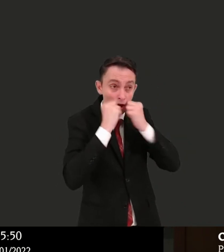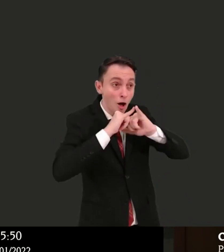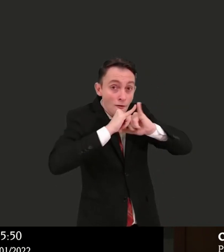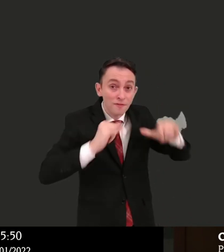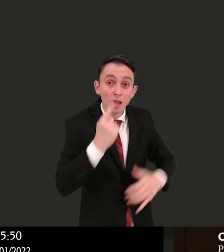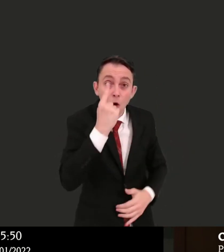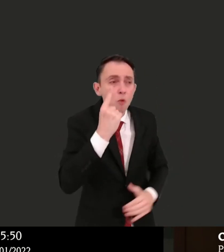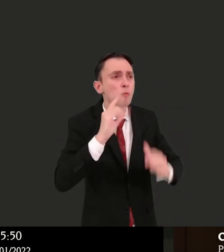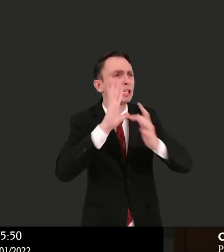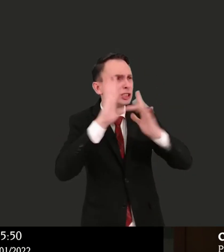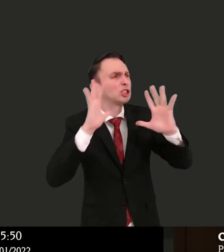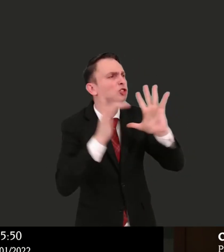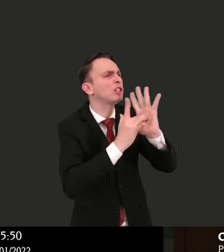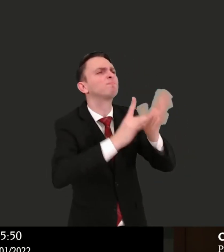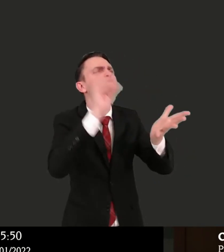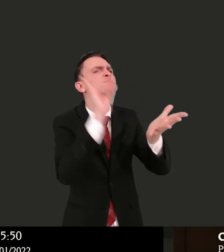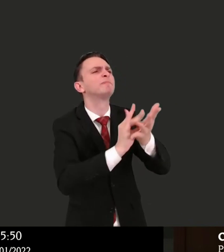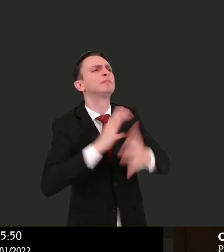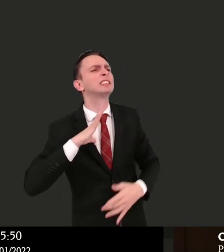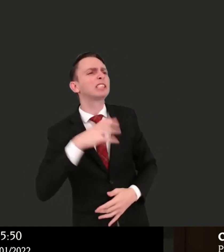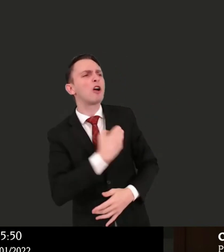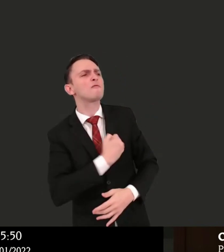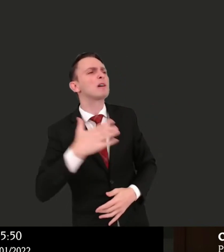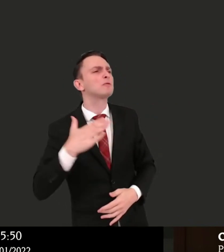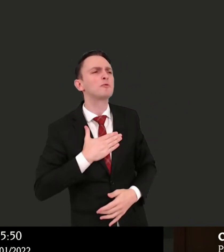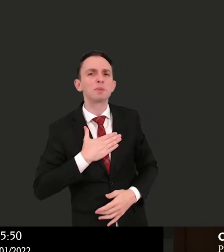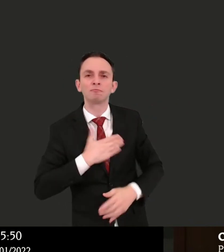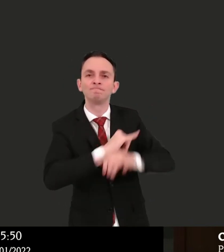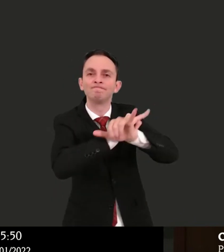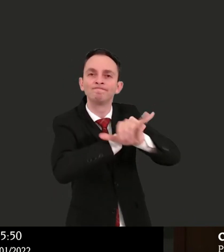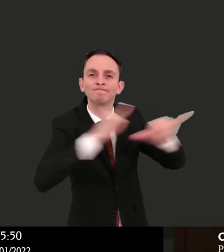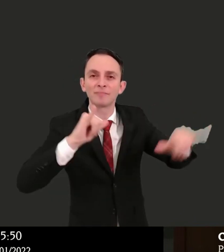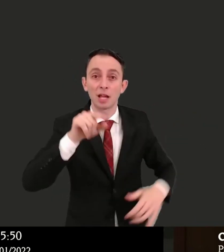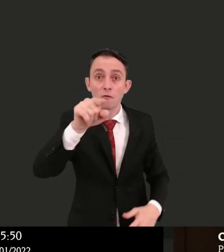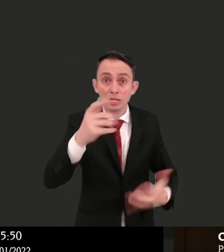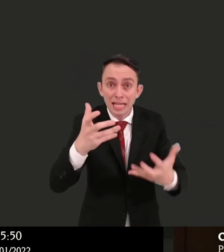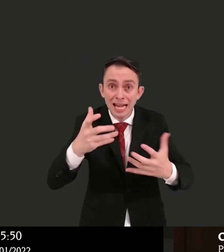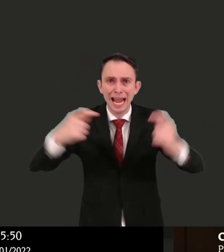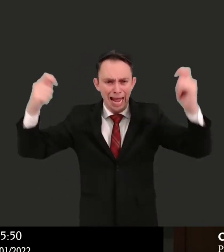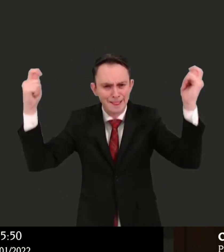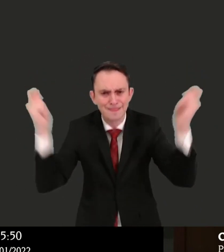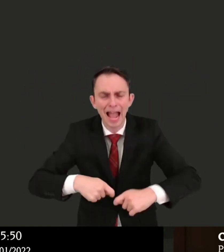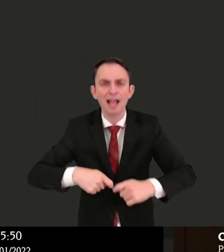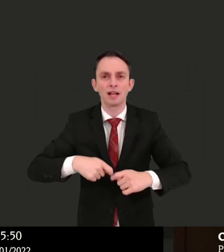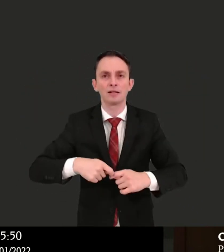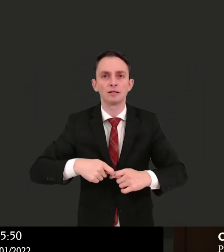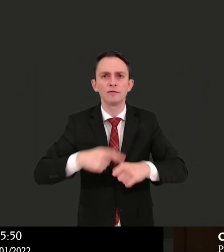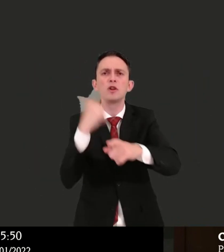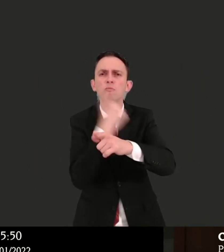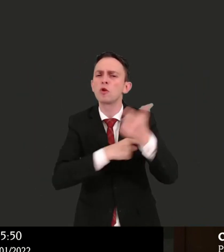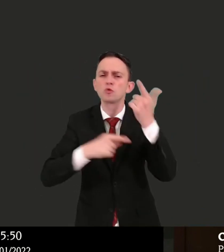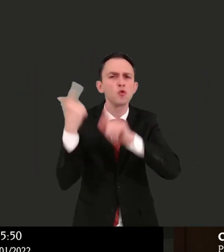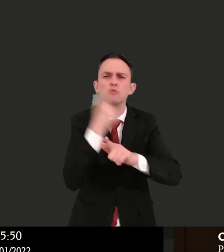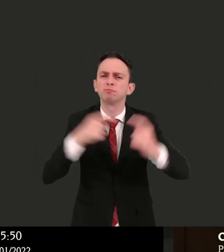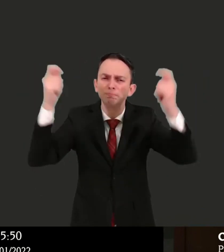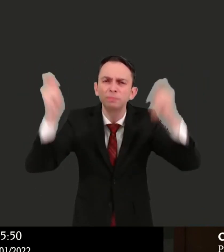amigo. Nele nós podemos todas as coisas. Tudo você pode naquele que te fortalece. Tudo você pode naquele que morreu na cruz